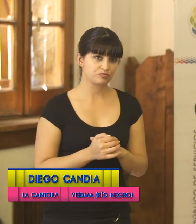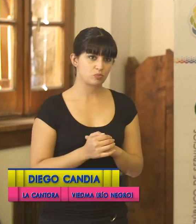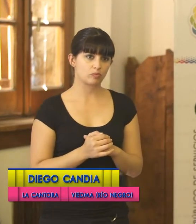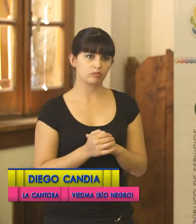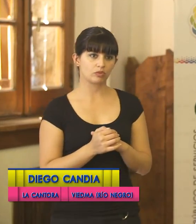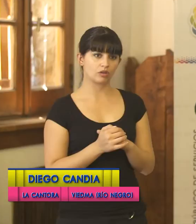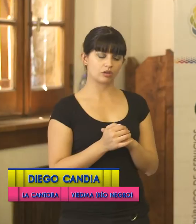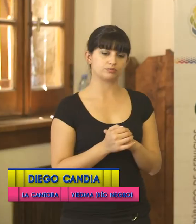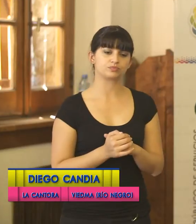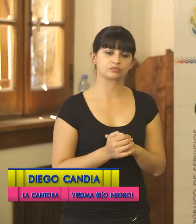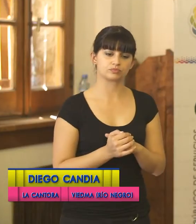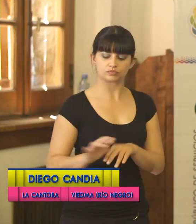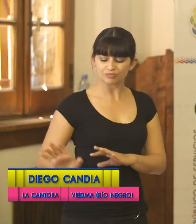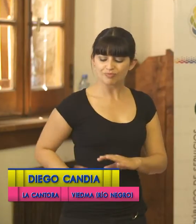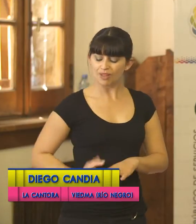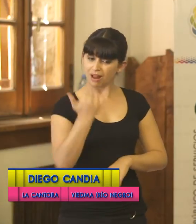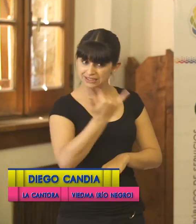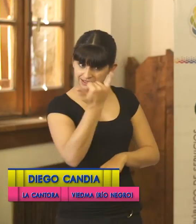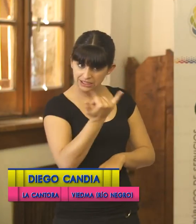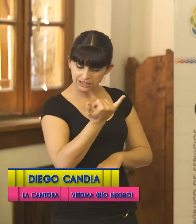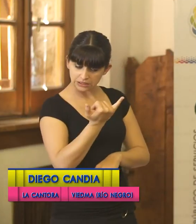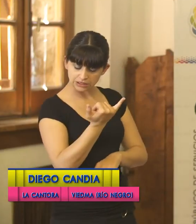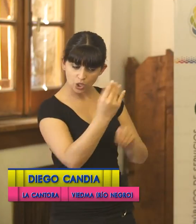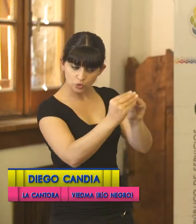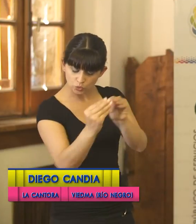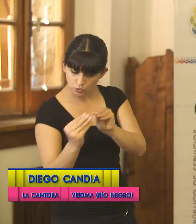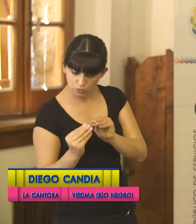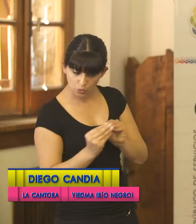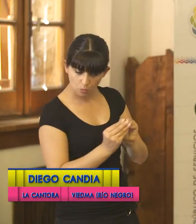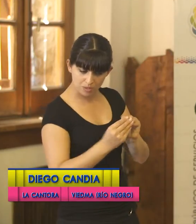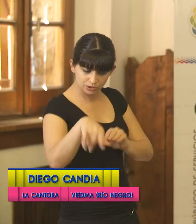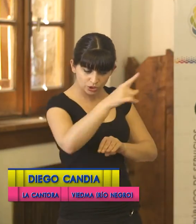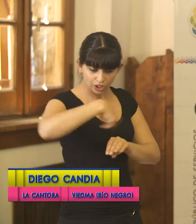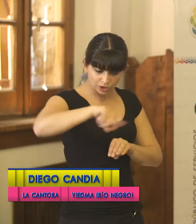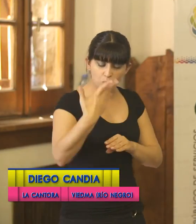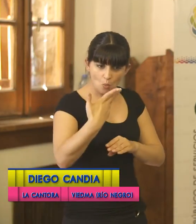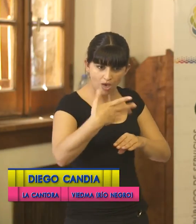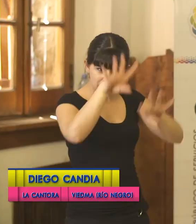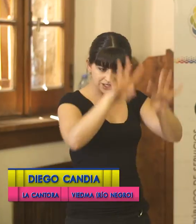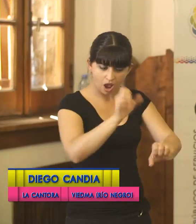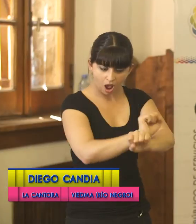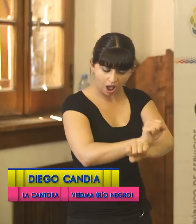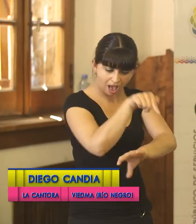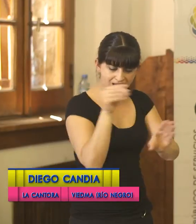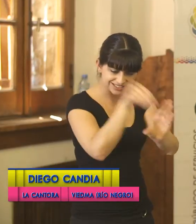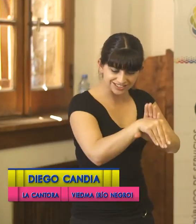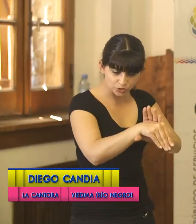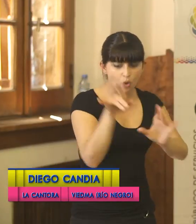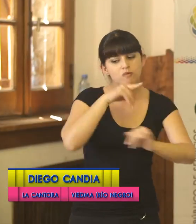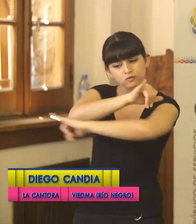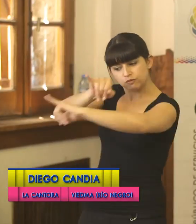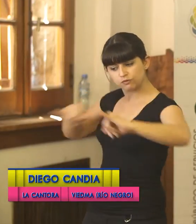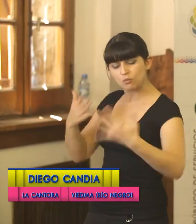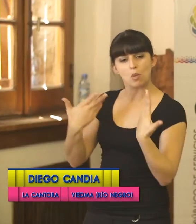tenemos ganas de que los compañeros comuniquen lo que les pasa dentro de las prisiones pero no porque hay